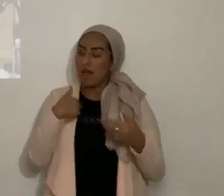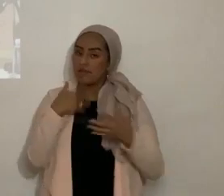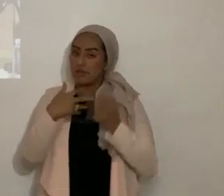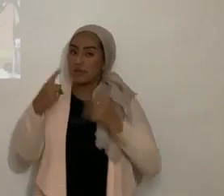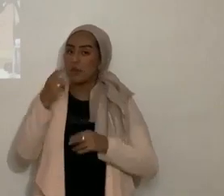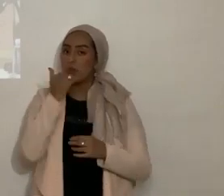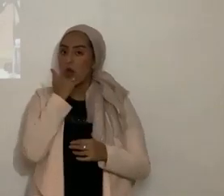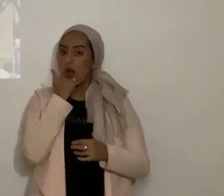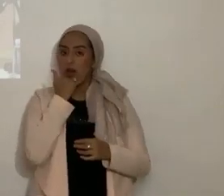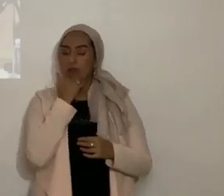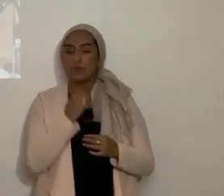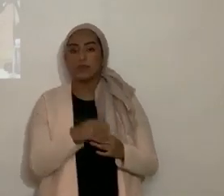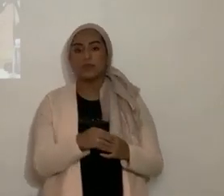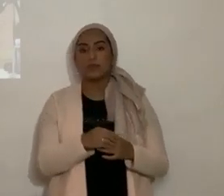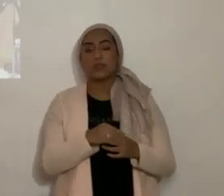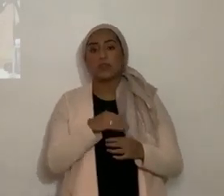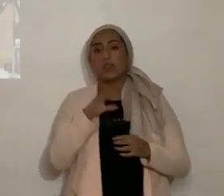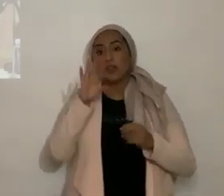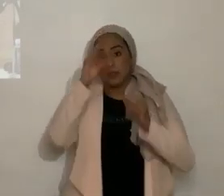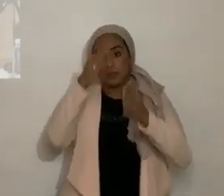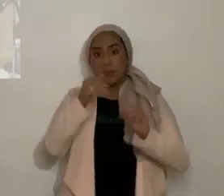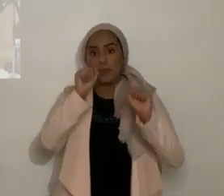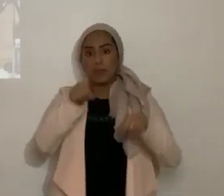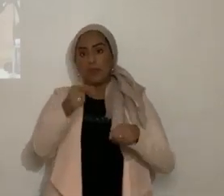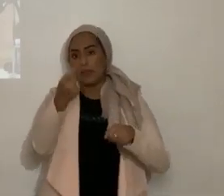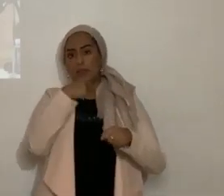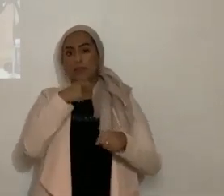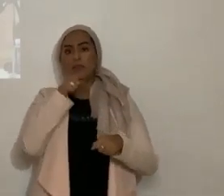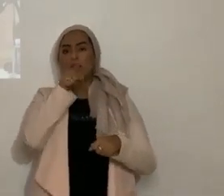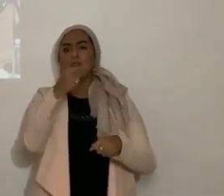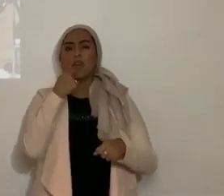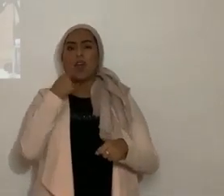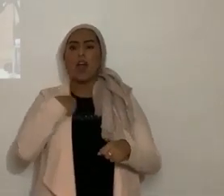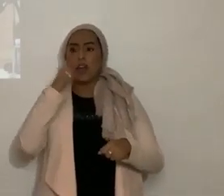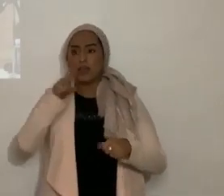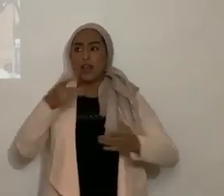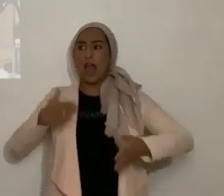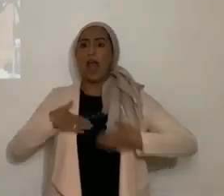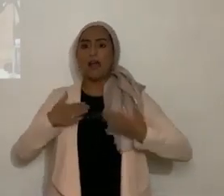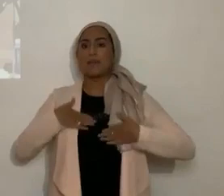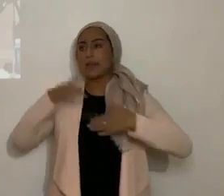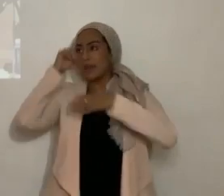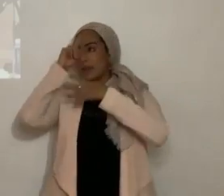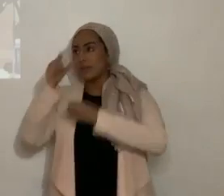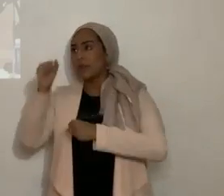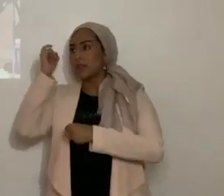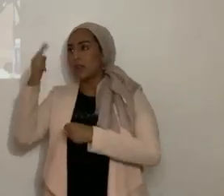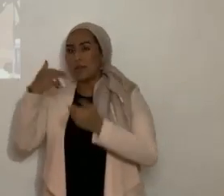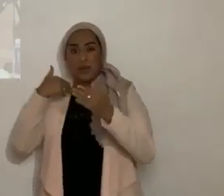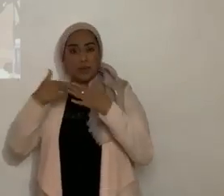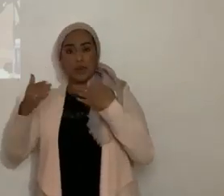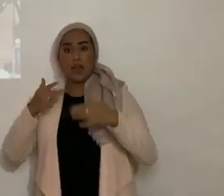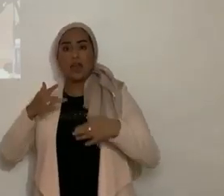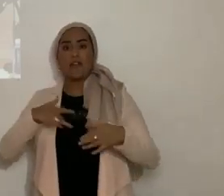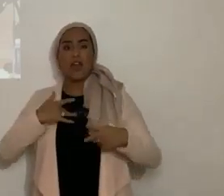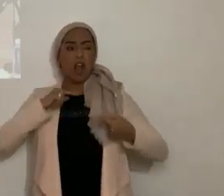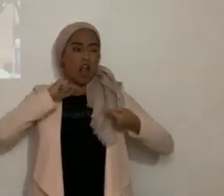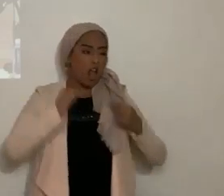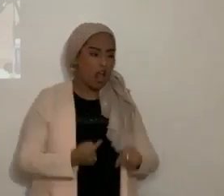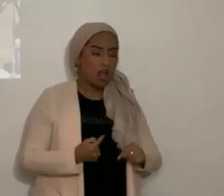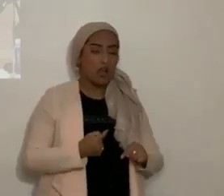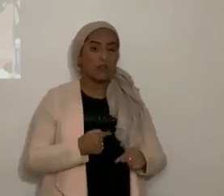bien. Entonces, Roe, podrían preguntarme, ¿usted me dice que tengo que estar feliz y confiado en Yahweh aunque me sienta sin control?